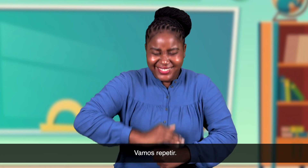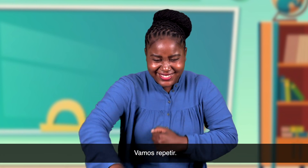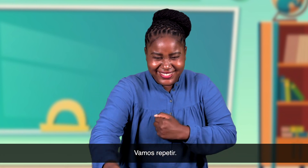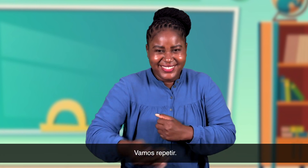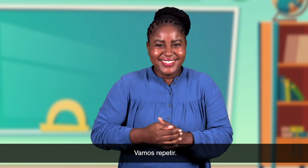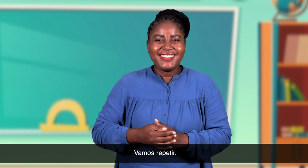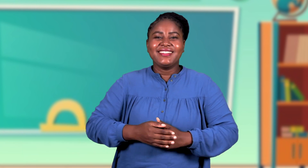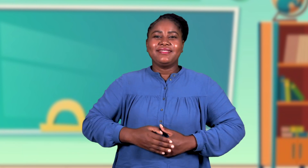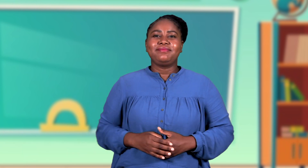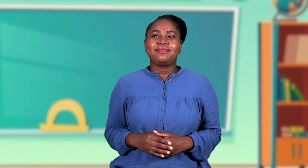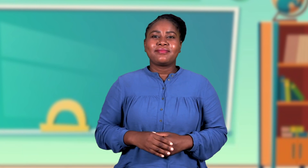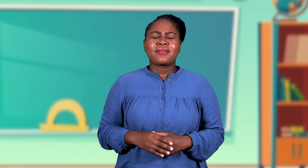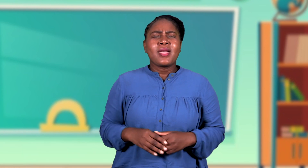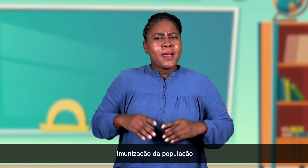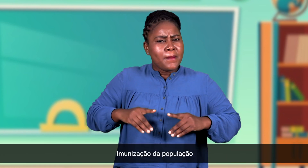Vamos repetir?